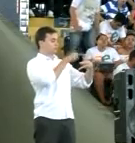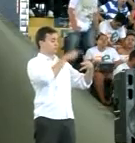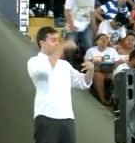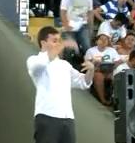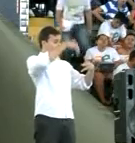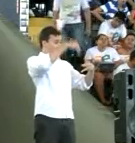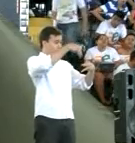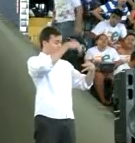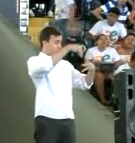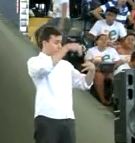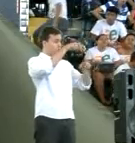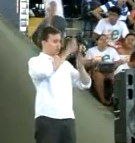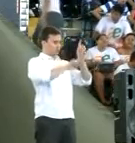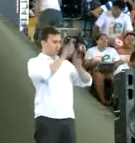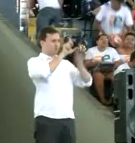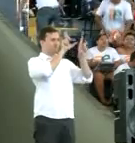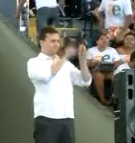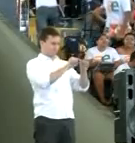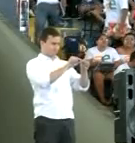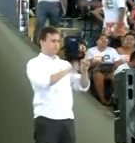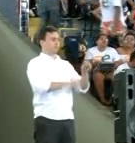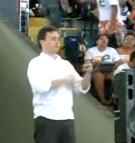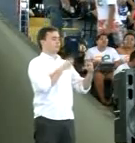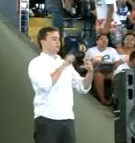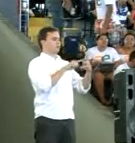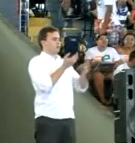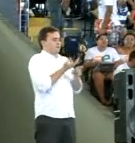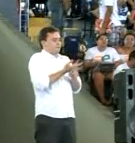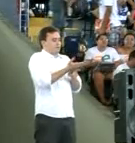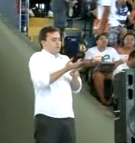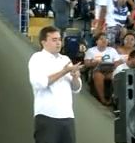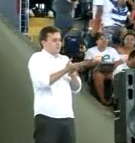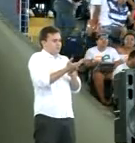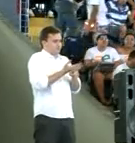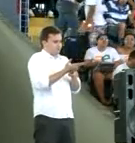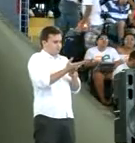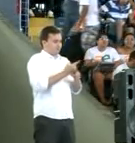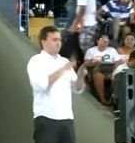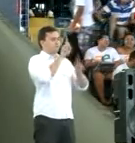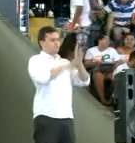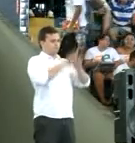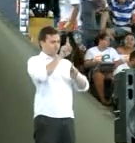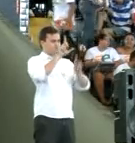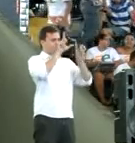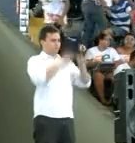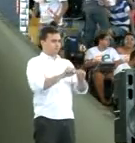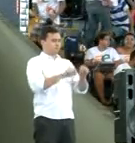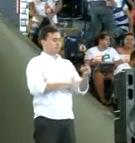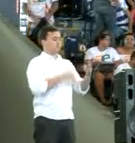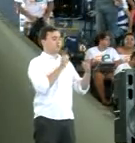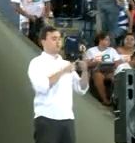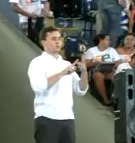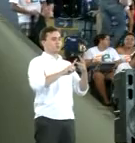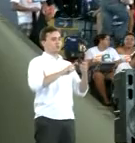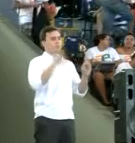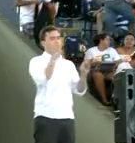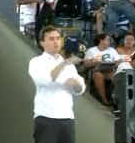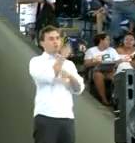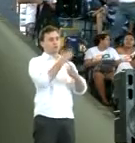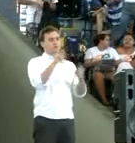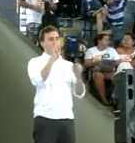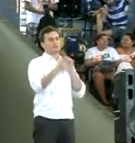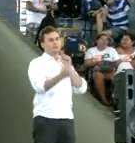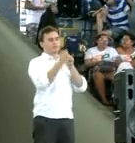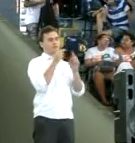matemática, concorrência lá embaixo na UES, física também e música, especialização em